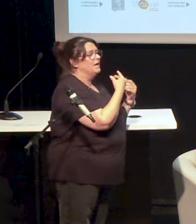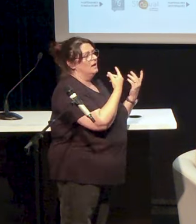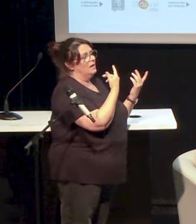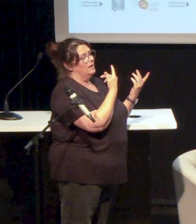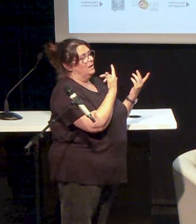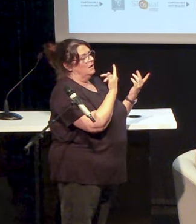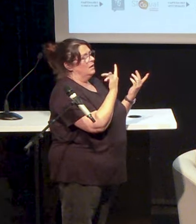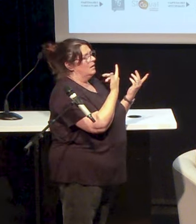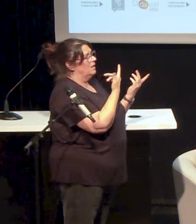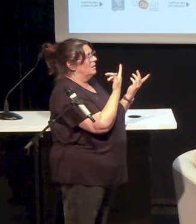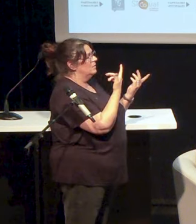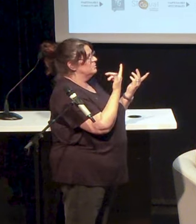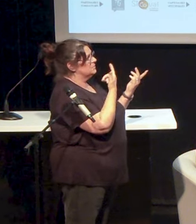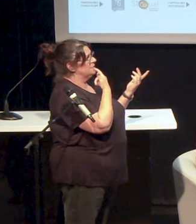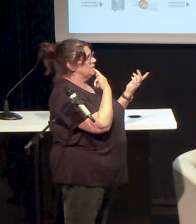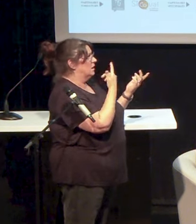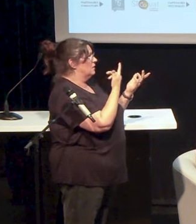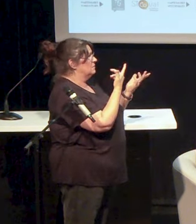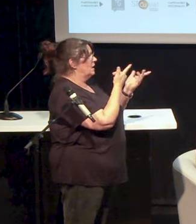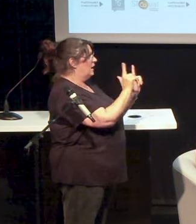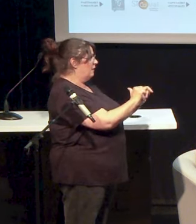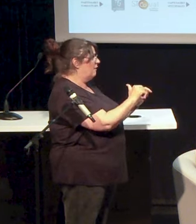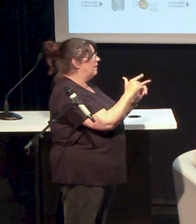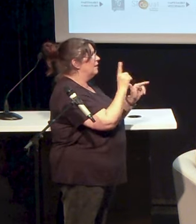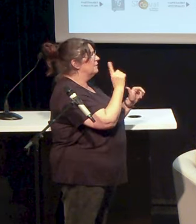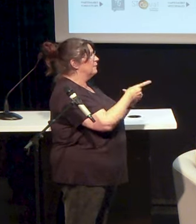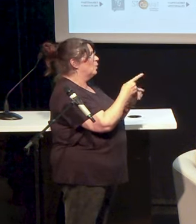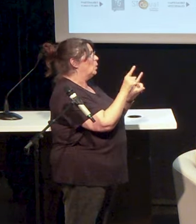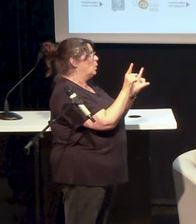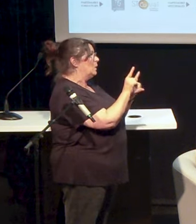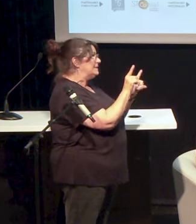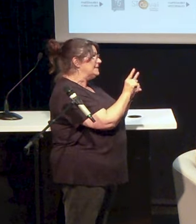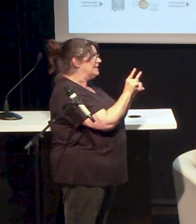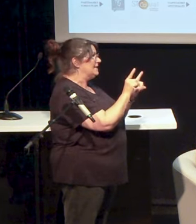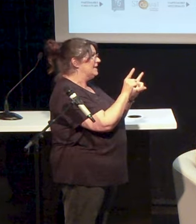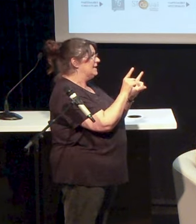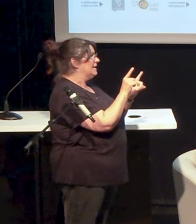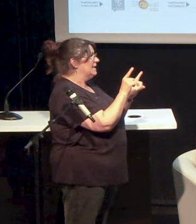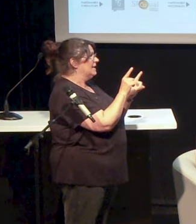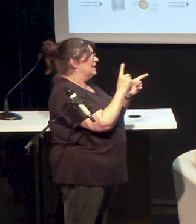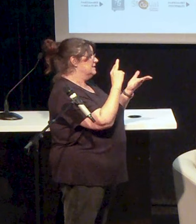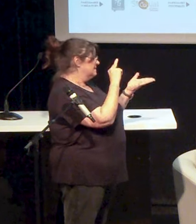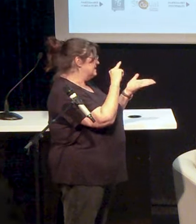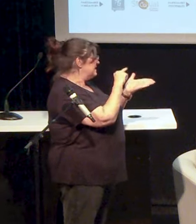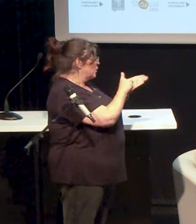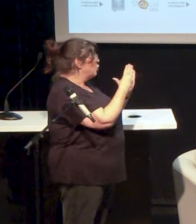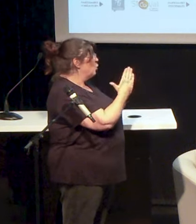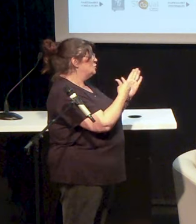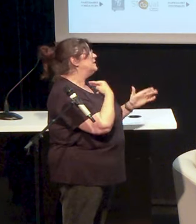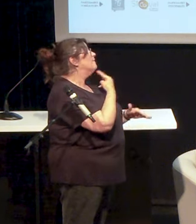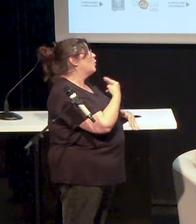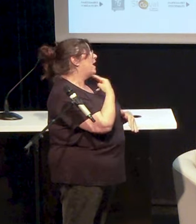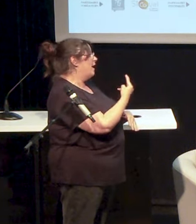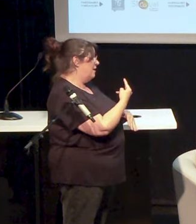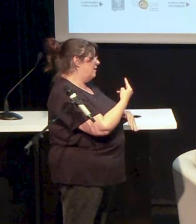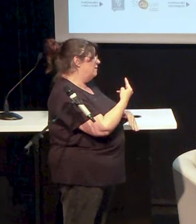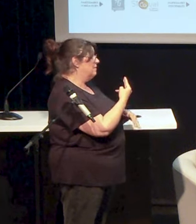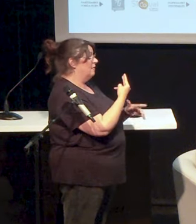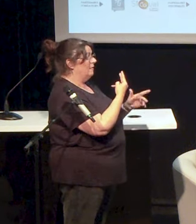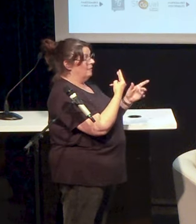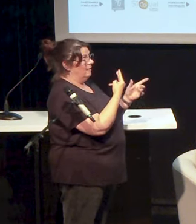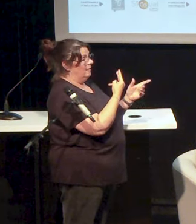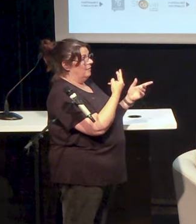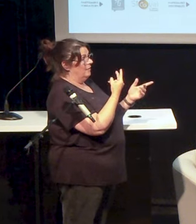illustrer plein d'autres concepts, effectivement, là, il va falloir aussi que les technologies vocales, qui sont quand même,